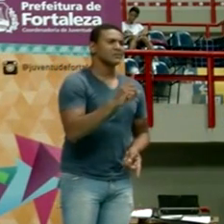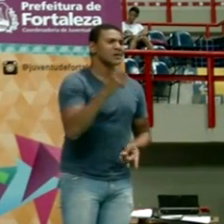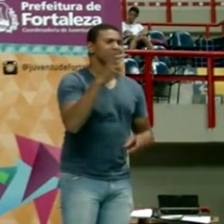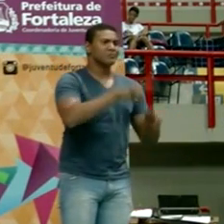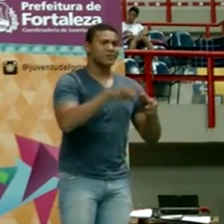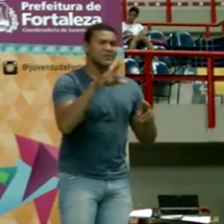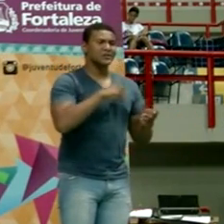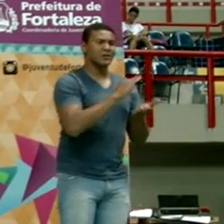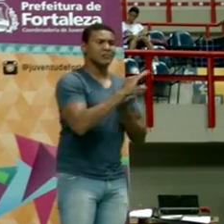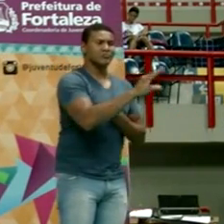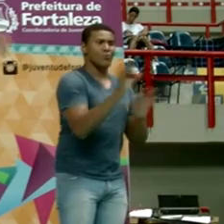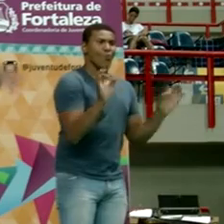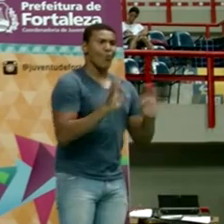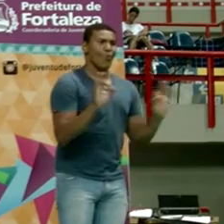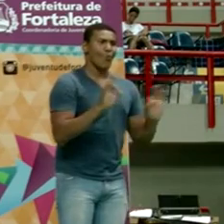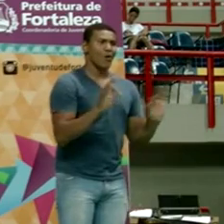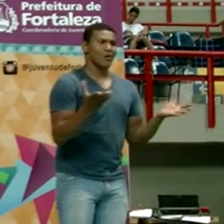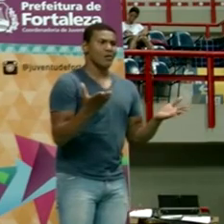educação.